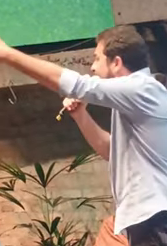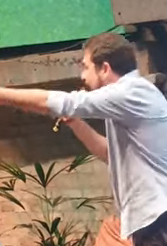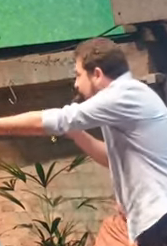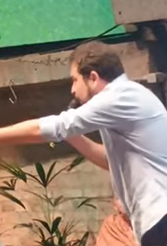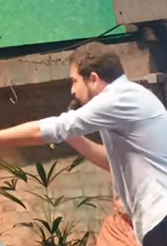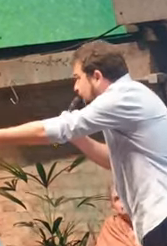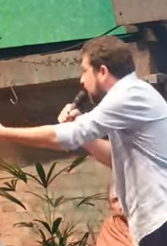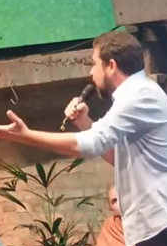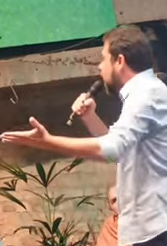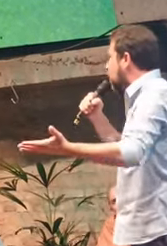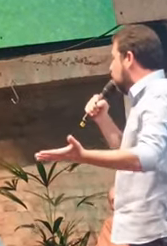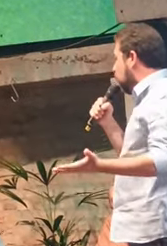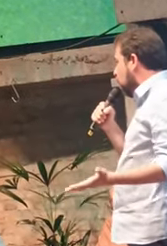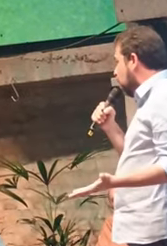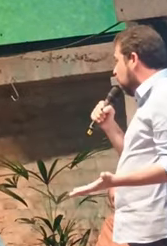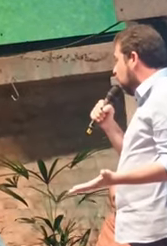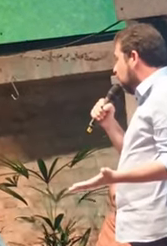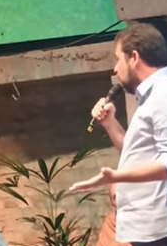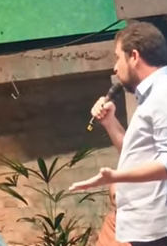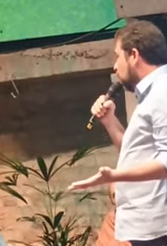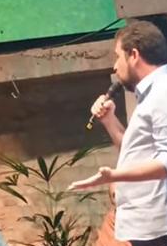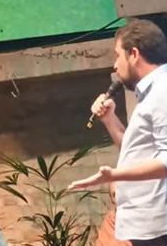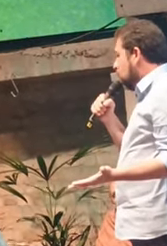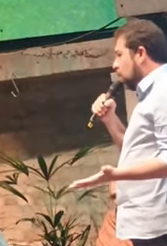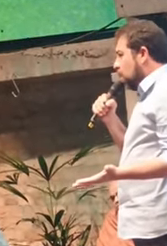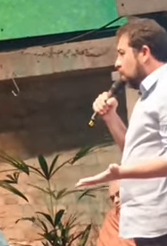97,5% é enterrado em aterro.